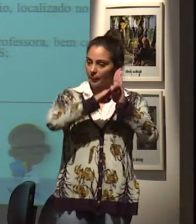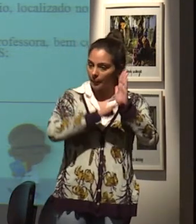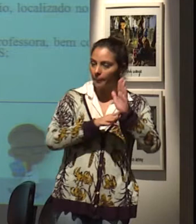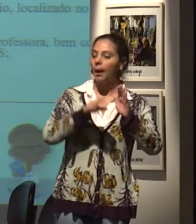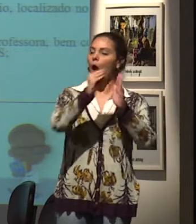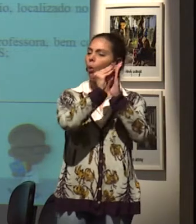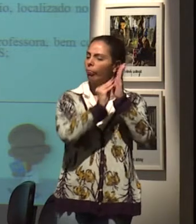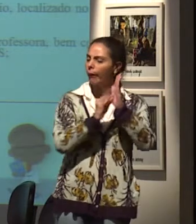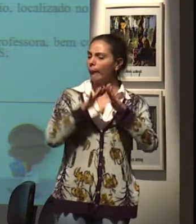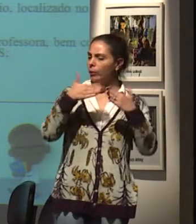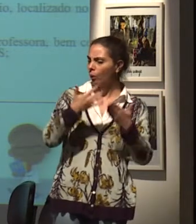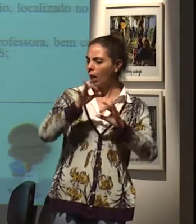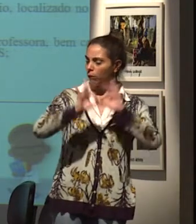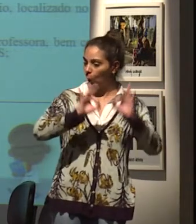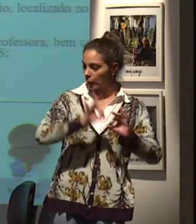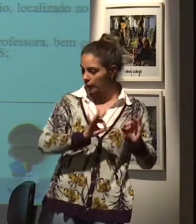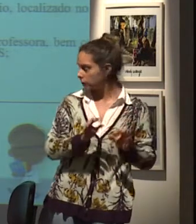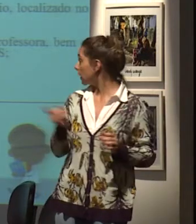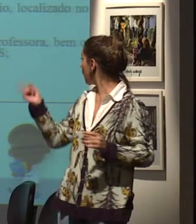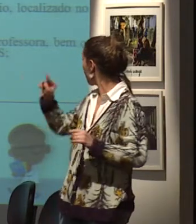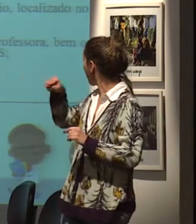Eu fiz um roteiro, um conteúdo,